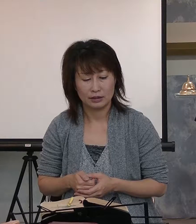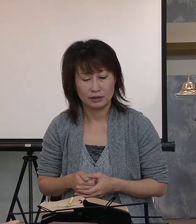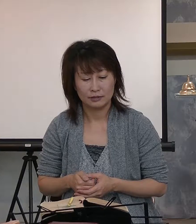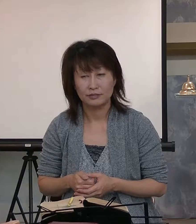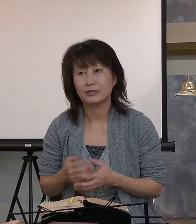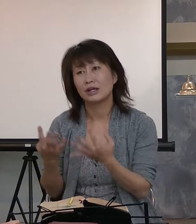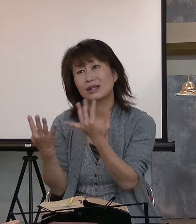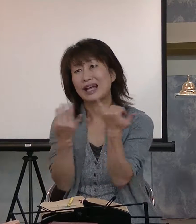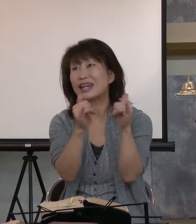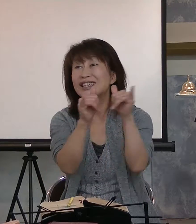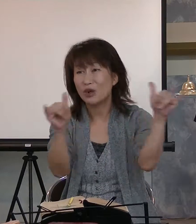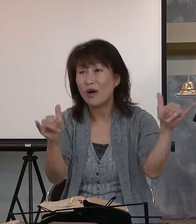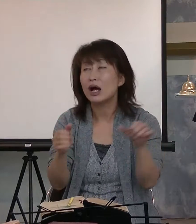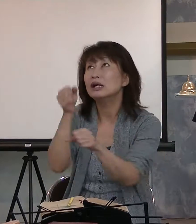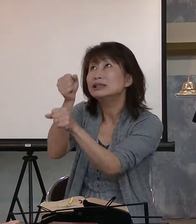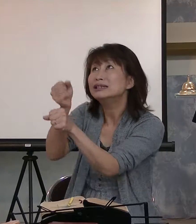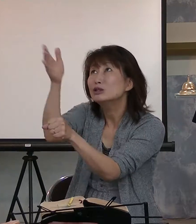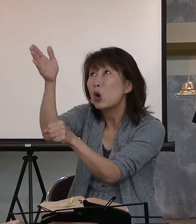誤りがちなんです。